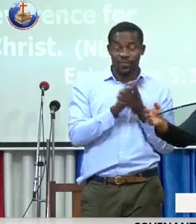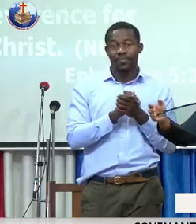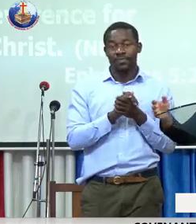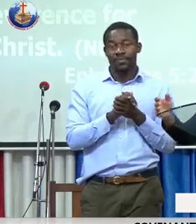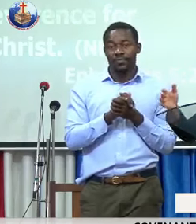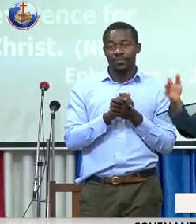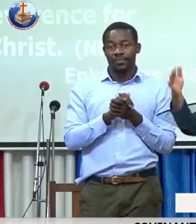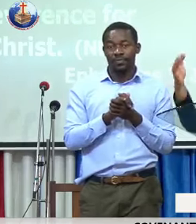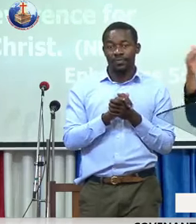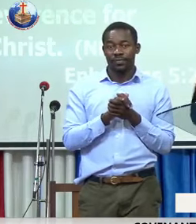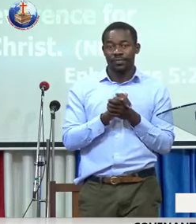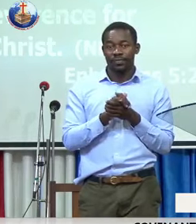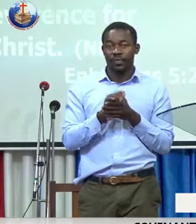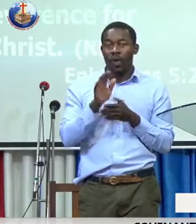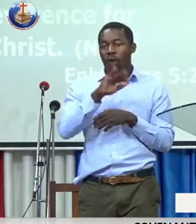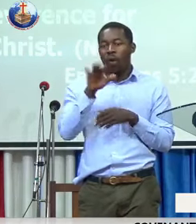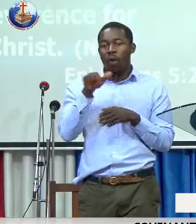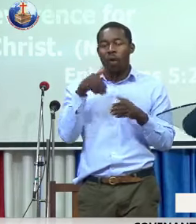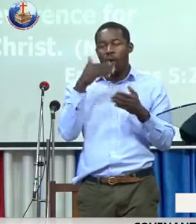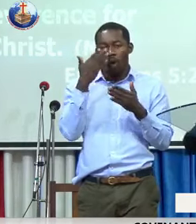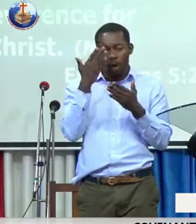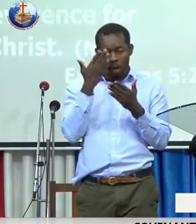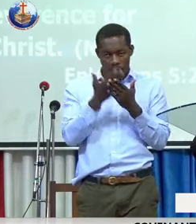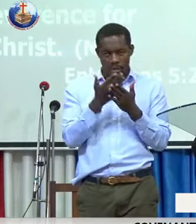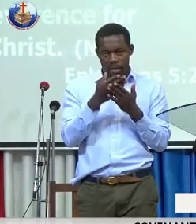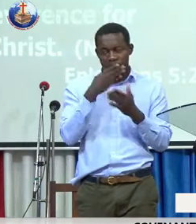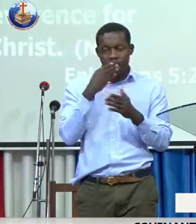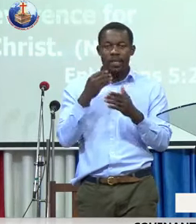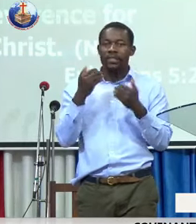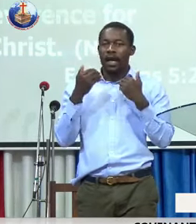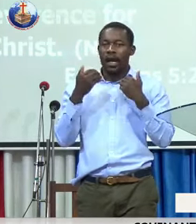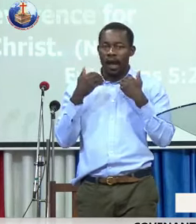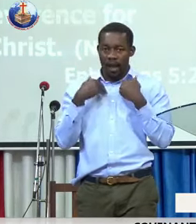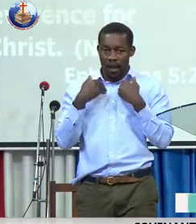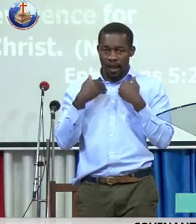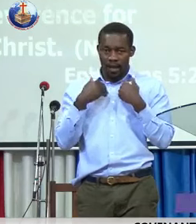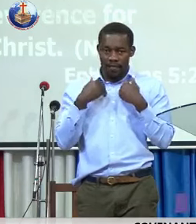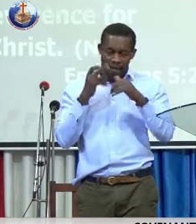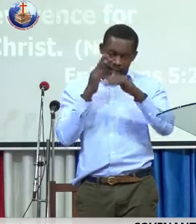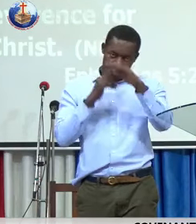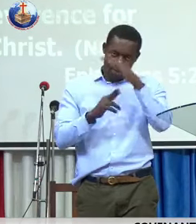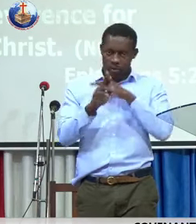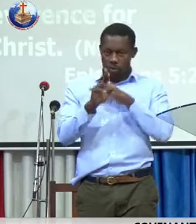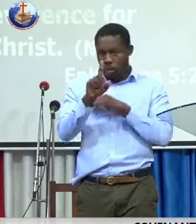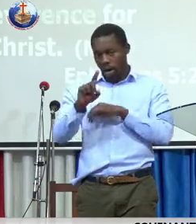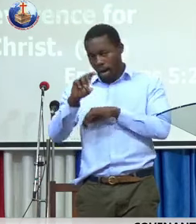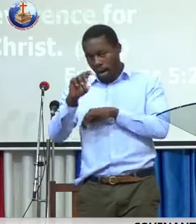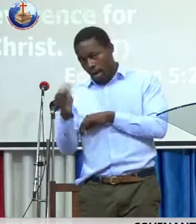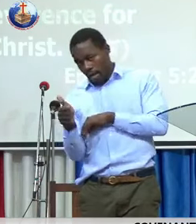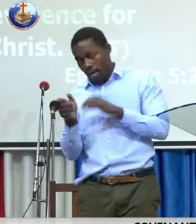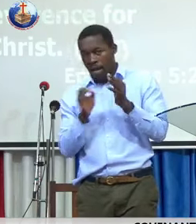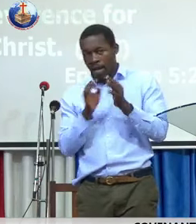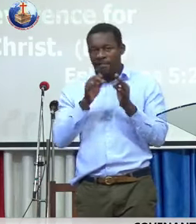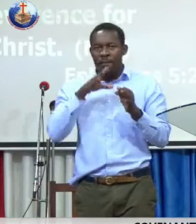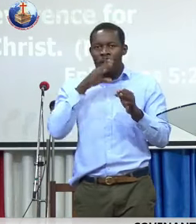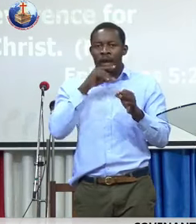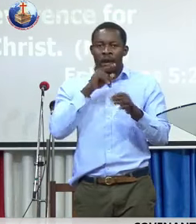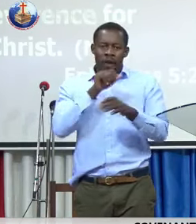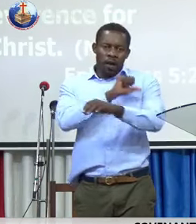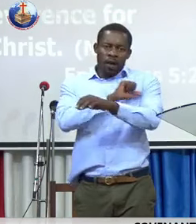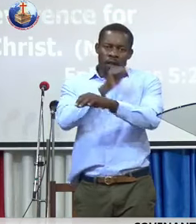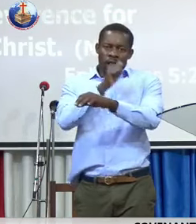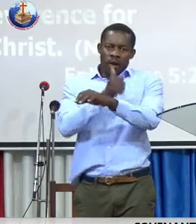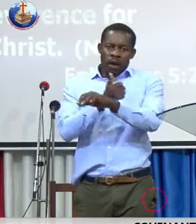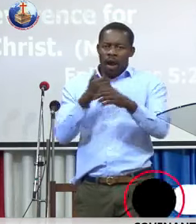mume ama mke, we are meant to submit to each other's authority. Tunafaa kunyenyekeana kwa mamlaka ya kila mmoja wetu. If as men we do not submit to the